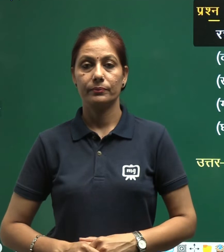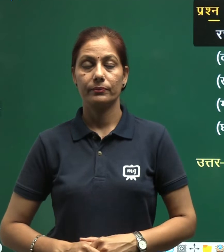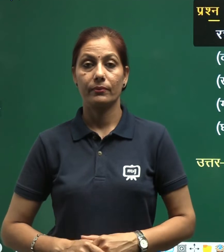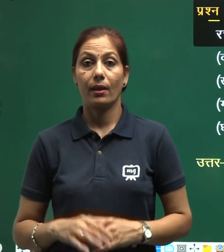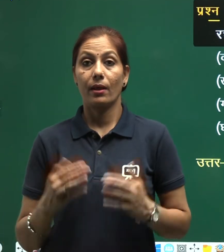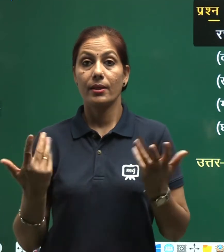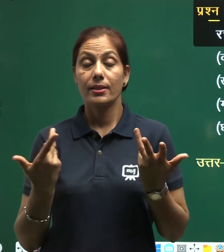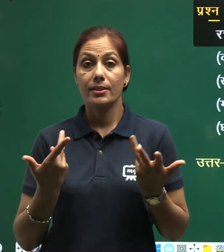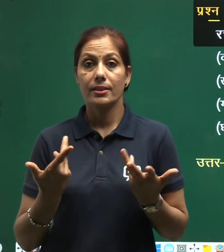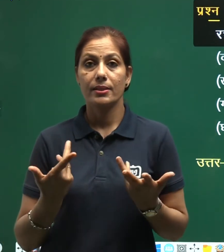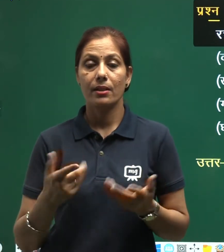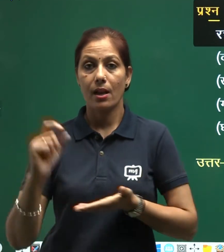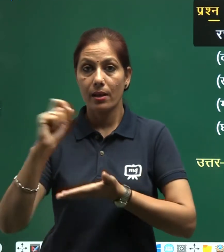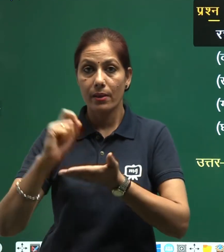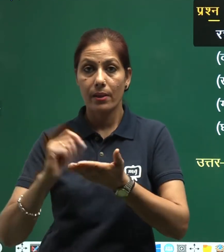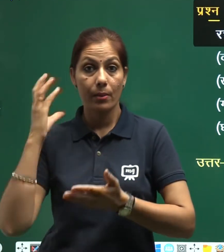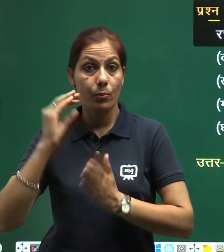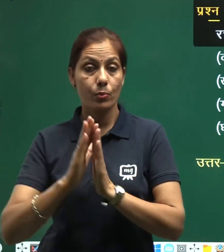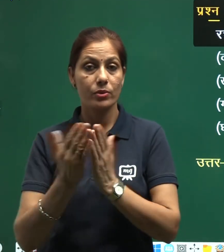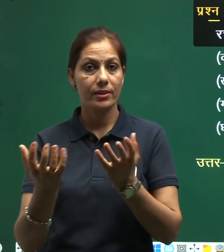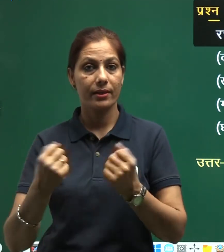किस रचना से लिया गया है?